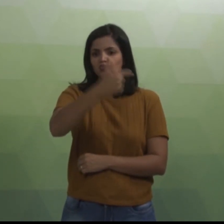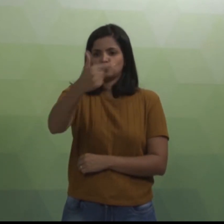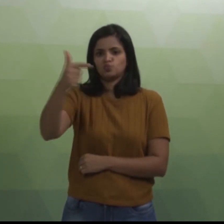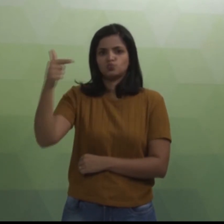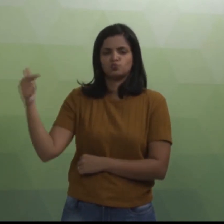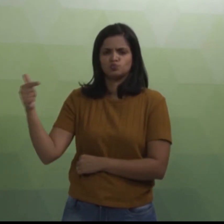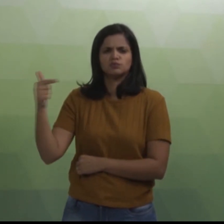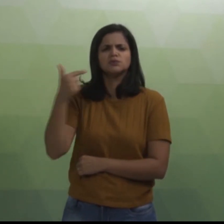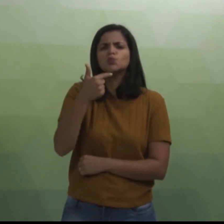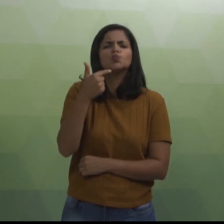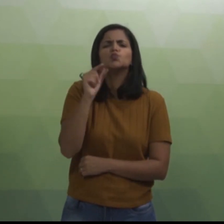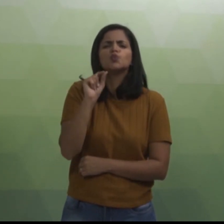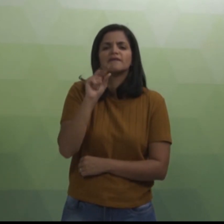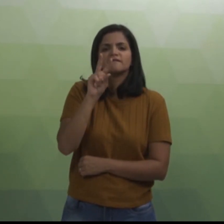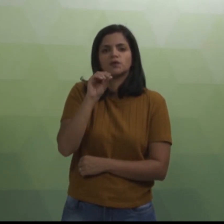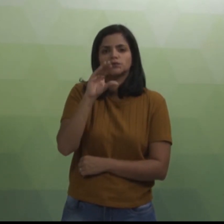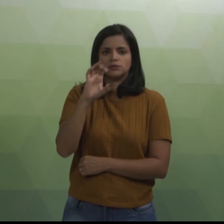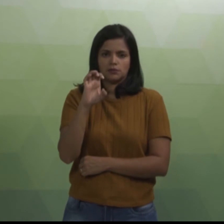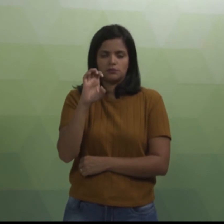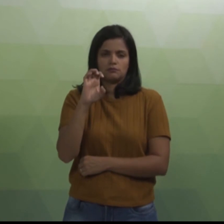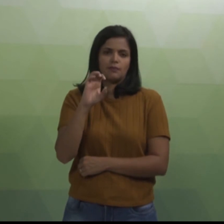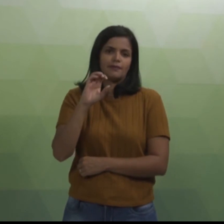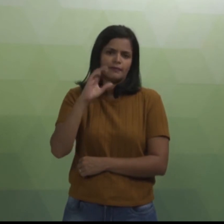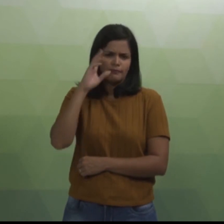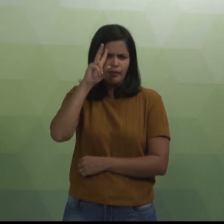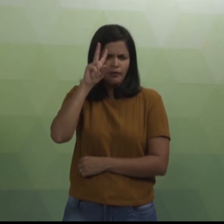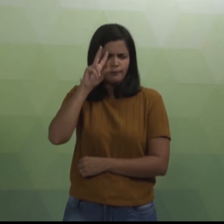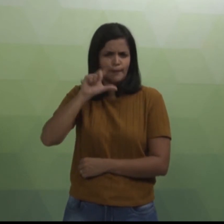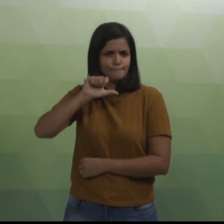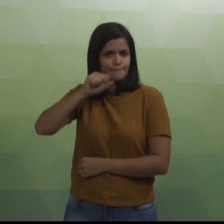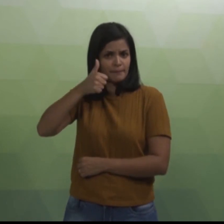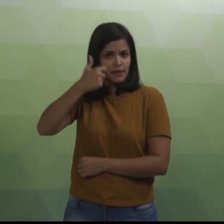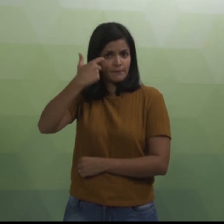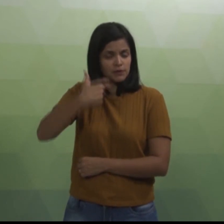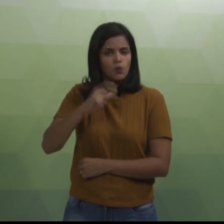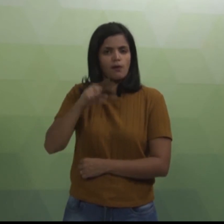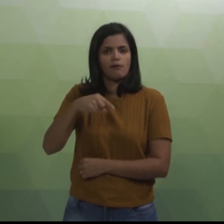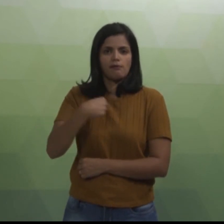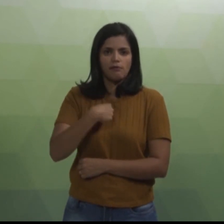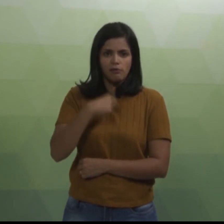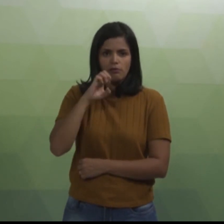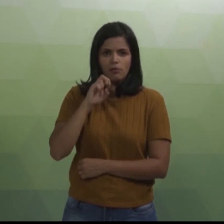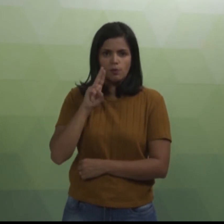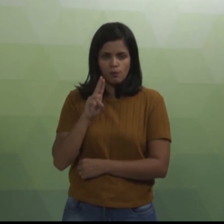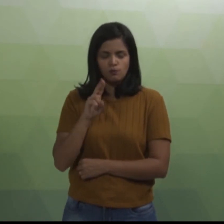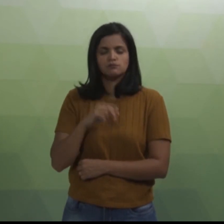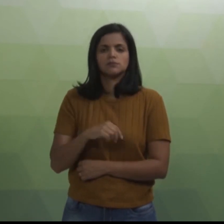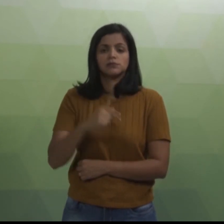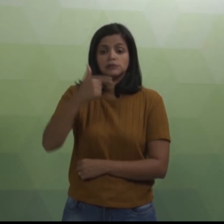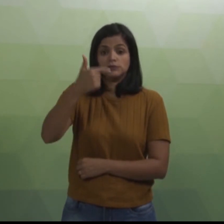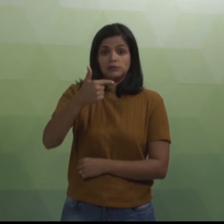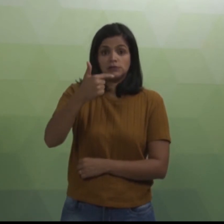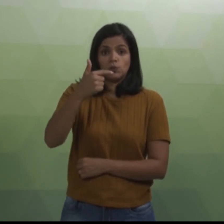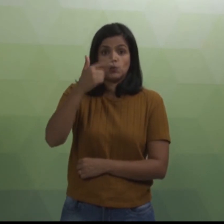Temos ali a primeira, a segunda e a terceira pessoa. A segunda pessoa é você. A primeira pessoa,